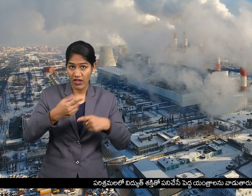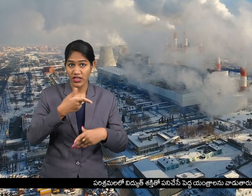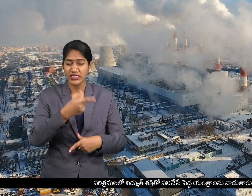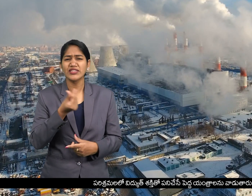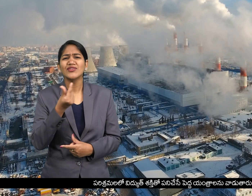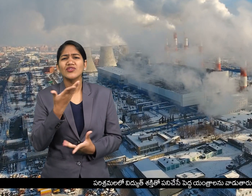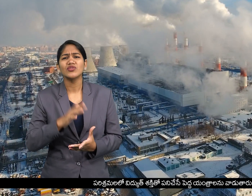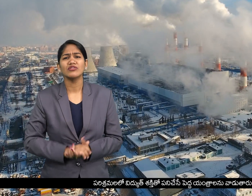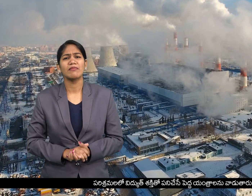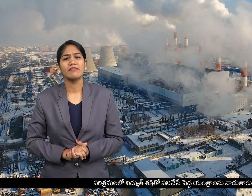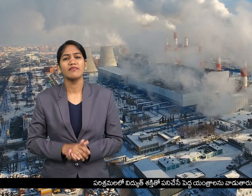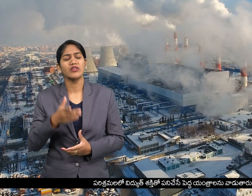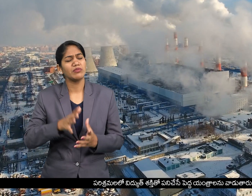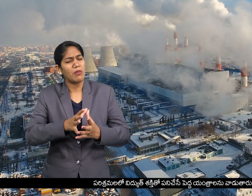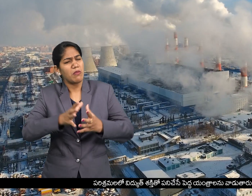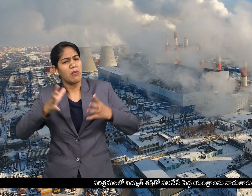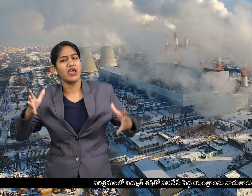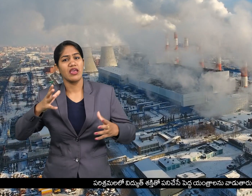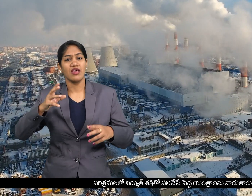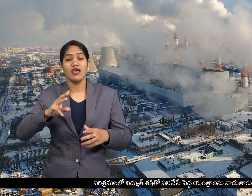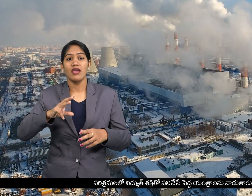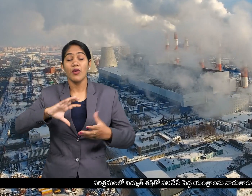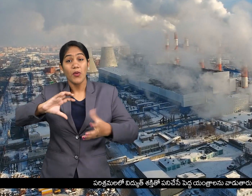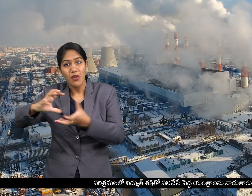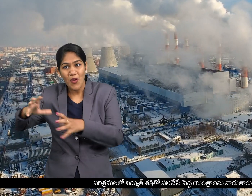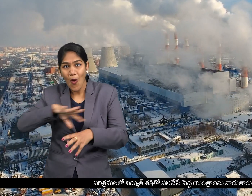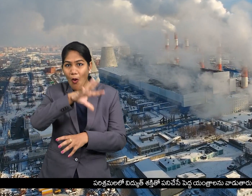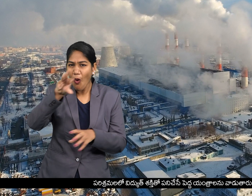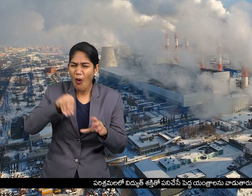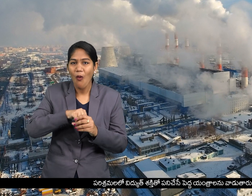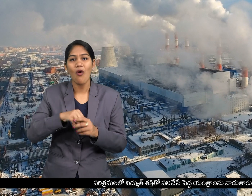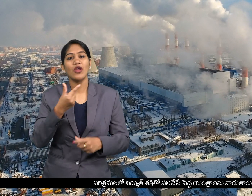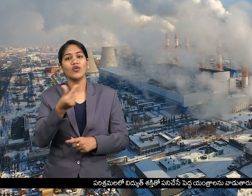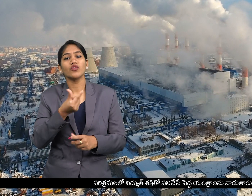పరిశ్రమలలో విద్యుత్ శక్తితో పనిచేసే పెద్ద యంత్రాలను వాడతారు.